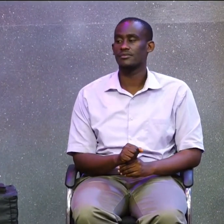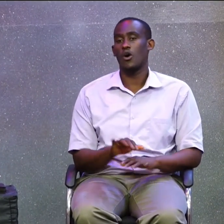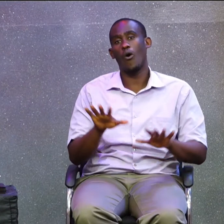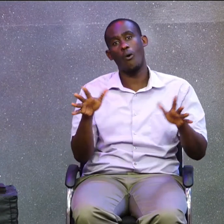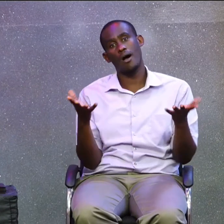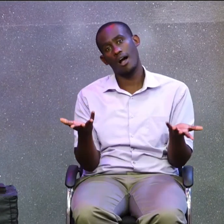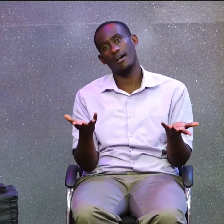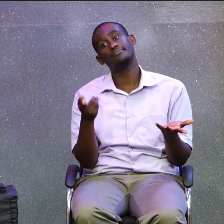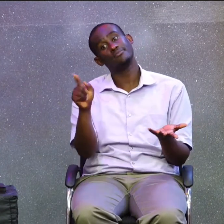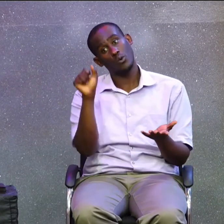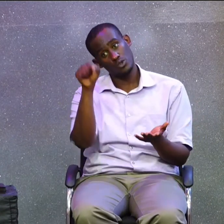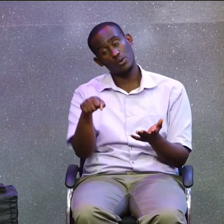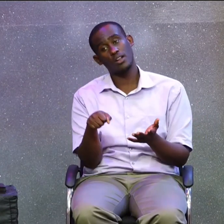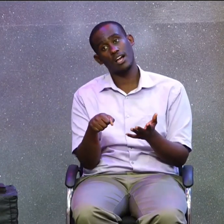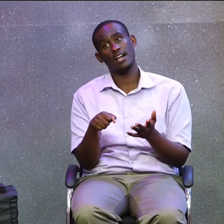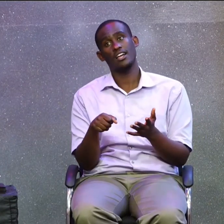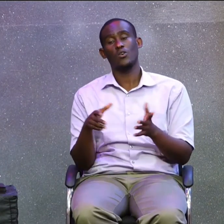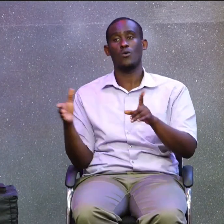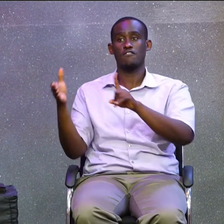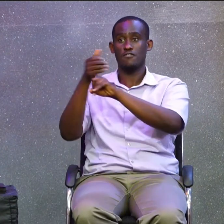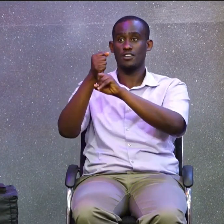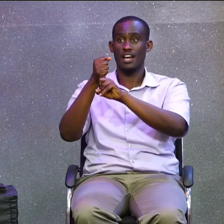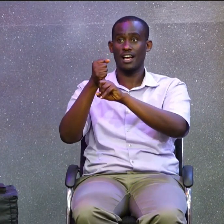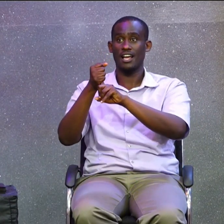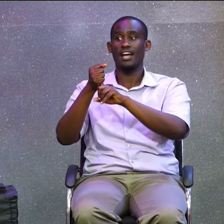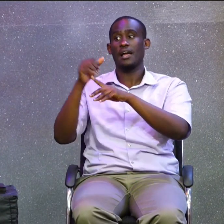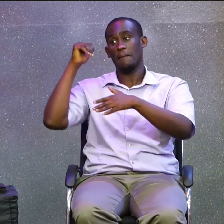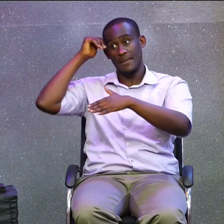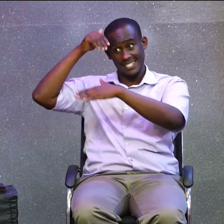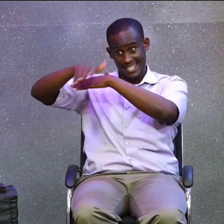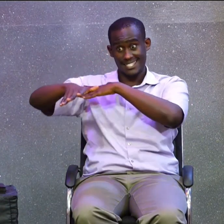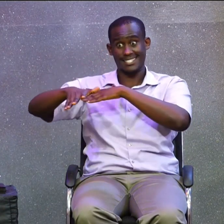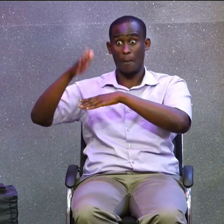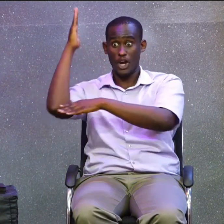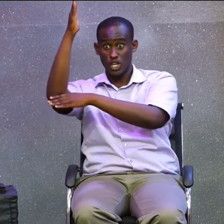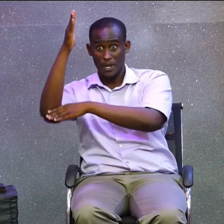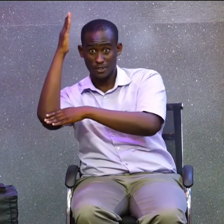07 06 54 12 n'obanga osobola okubufuna n'obwejjukanya mukama mulungi.